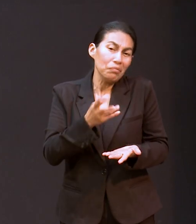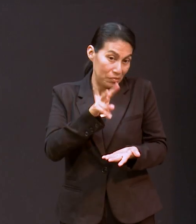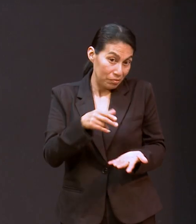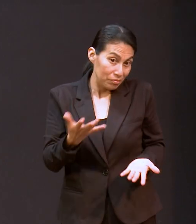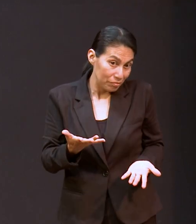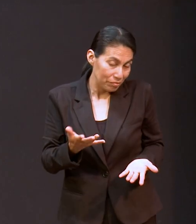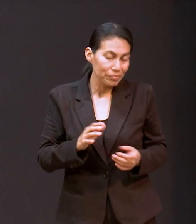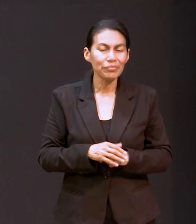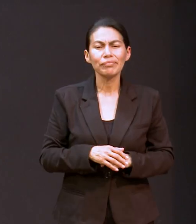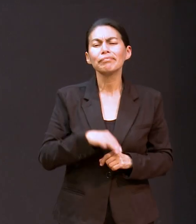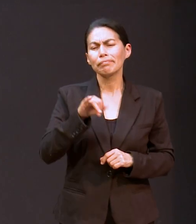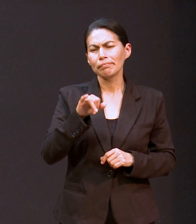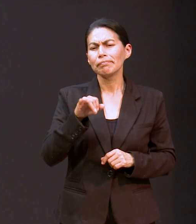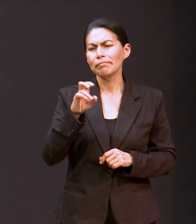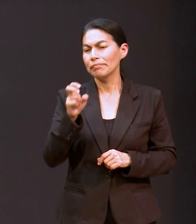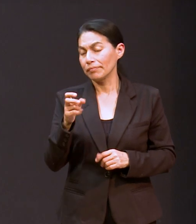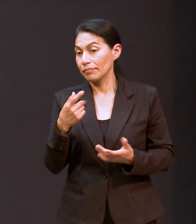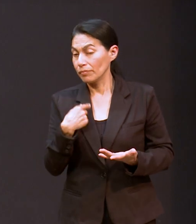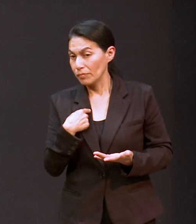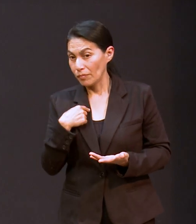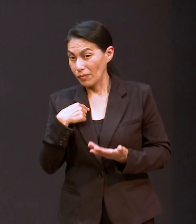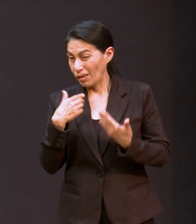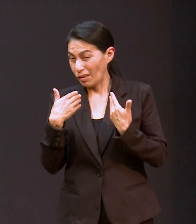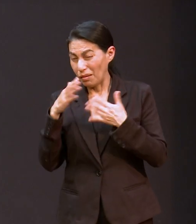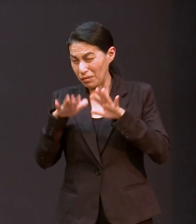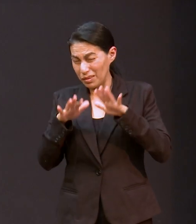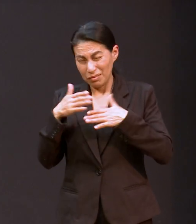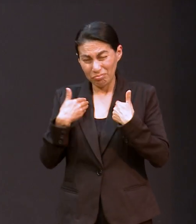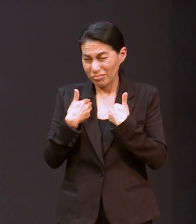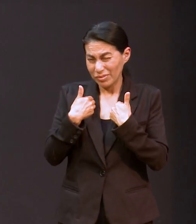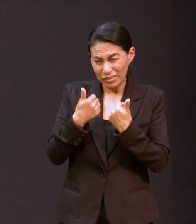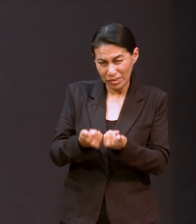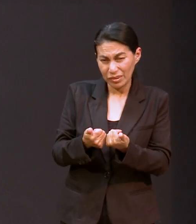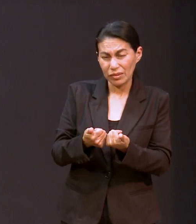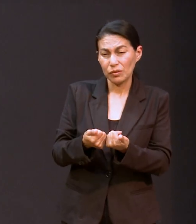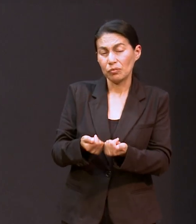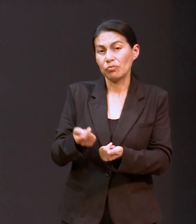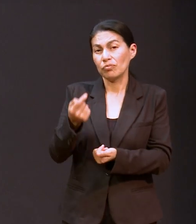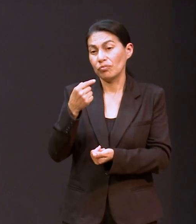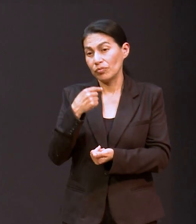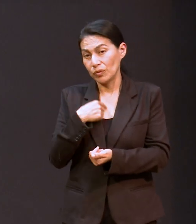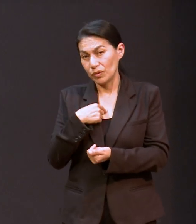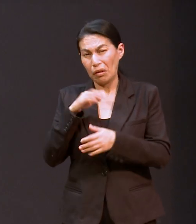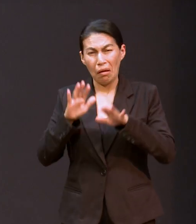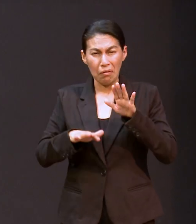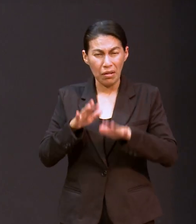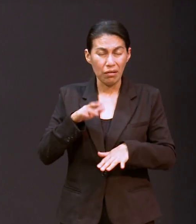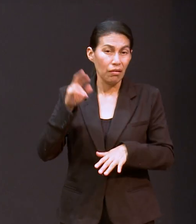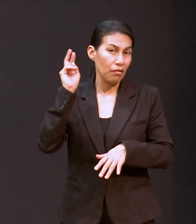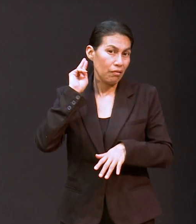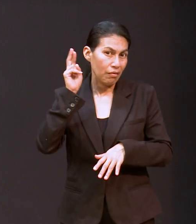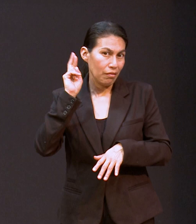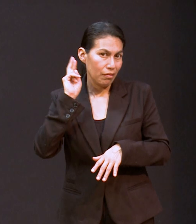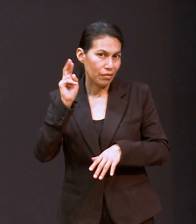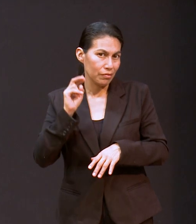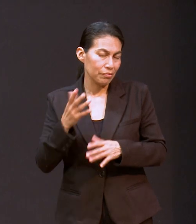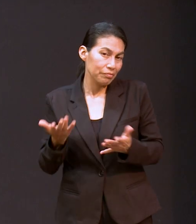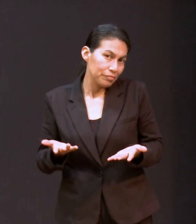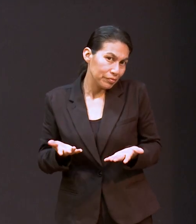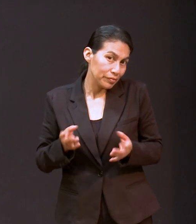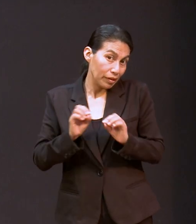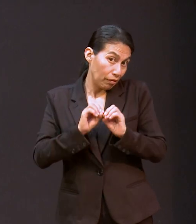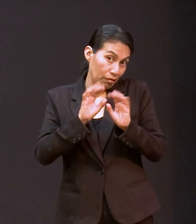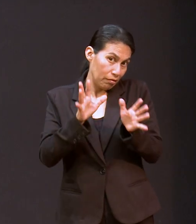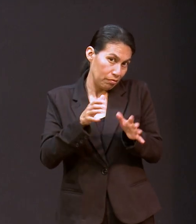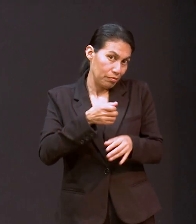como un padre No es cierto y eso es algo al cual yo no comprendo muchas veces cuando yo estoy en la estación de radio